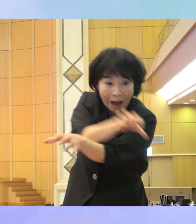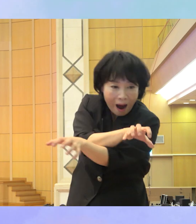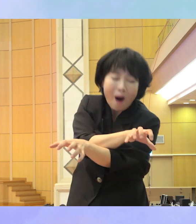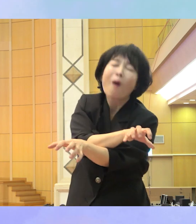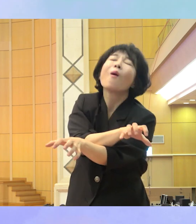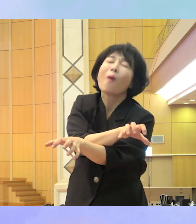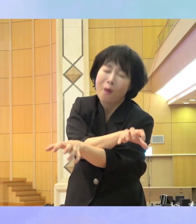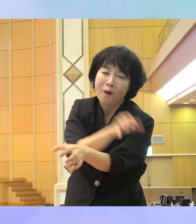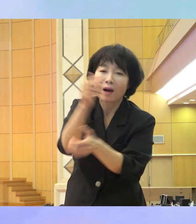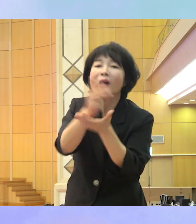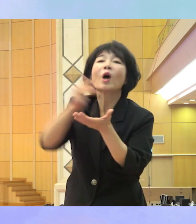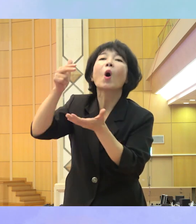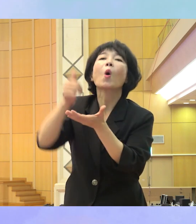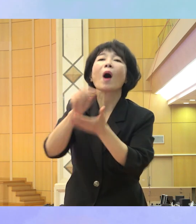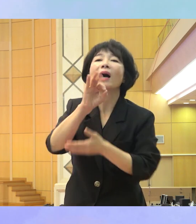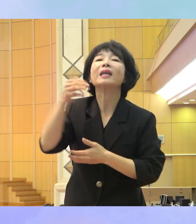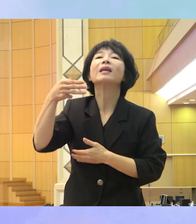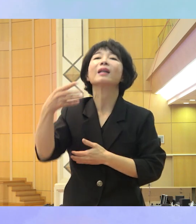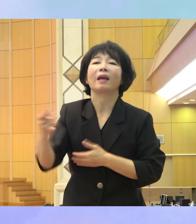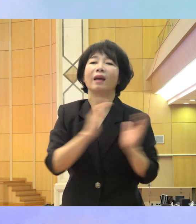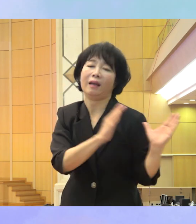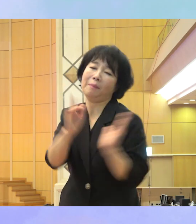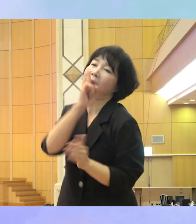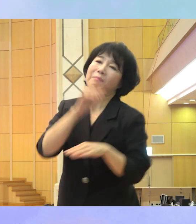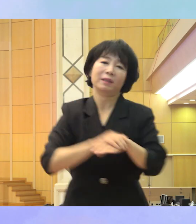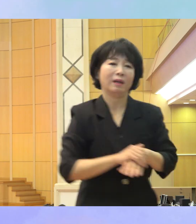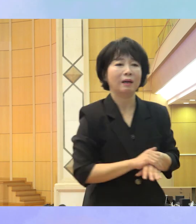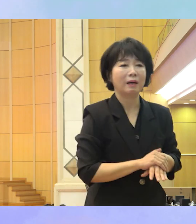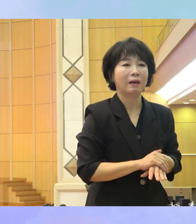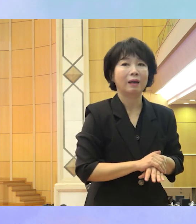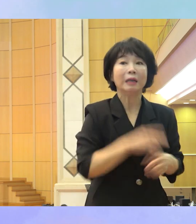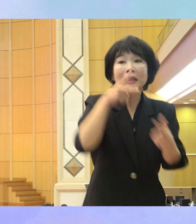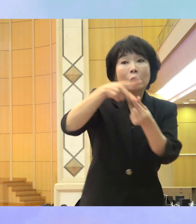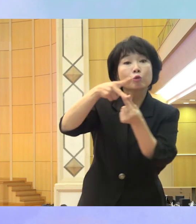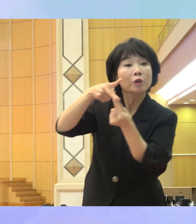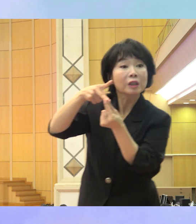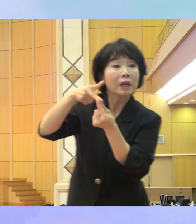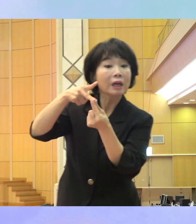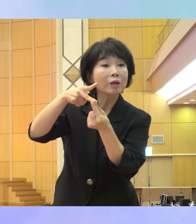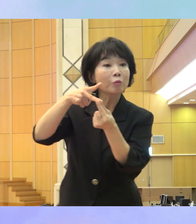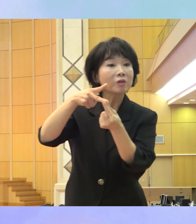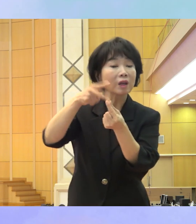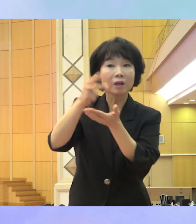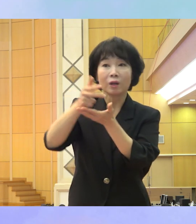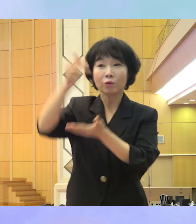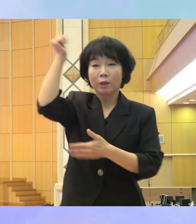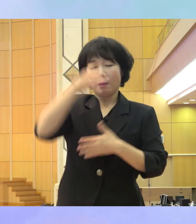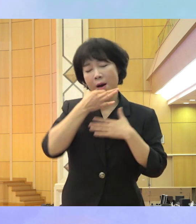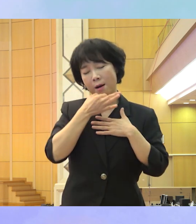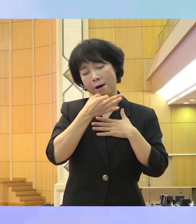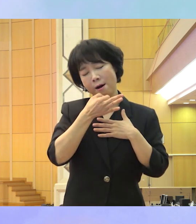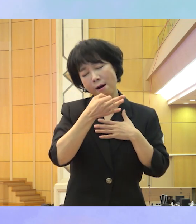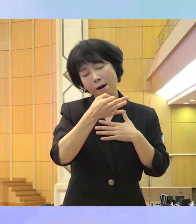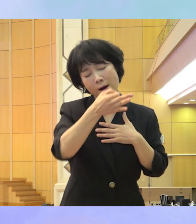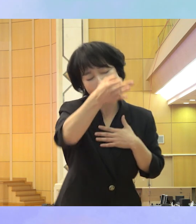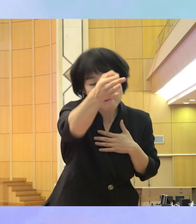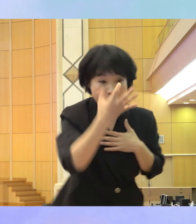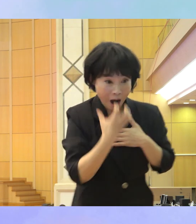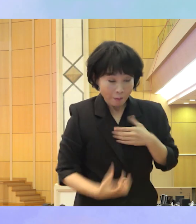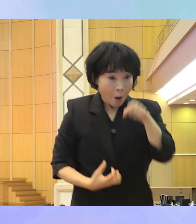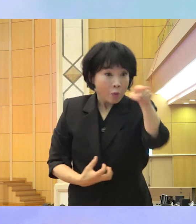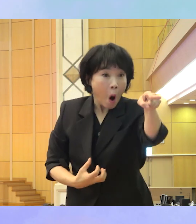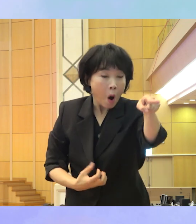여호와 이레라 그랬습니다. 두 번째, 주님의 음성이 들리기를, 아브라함아,